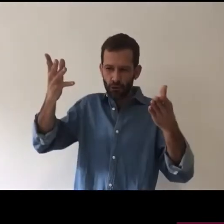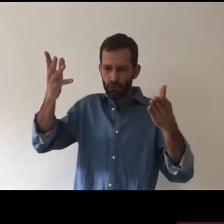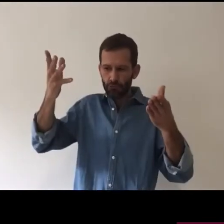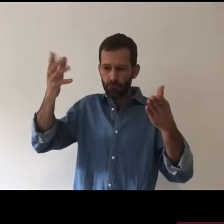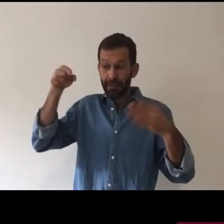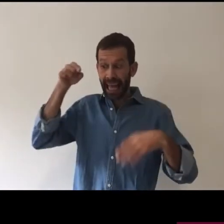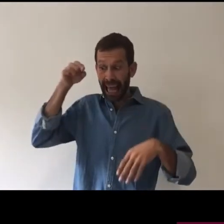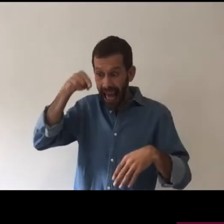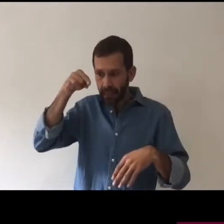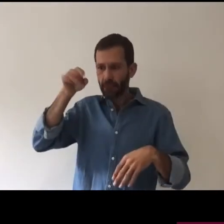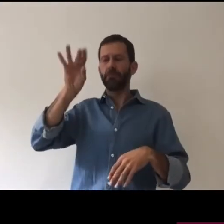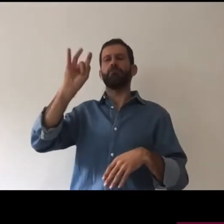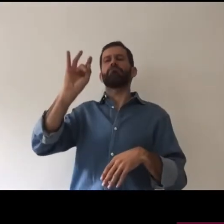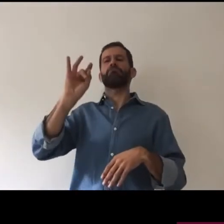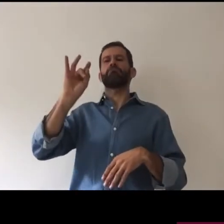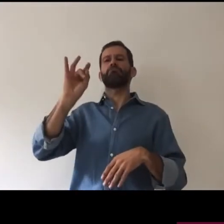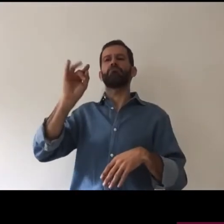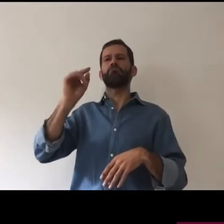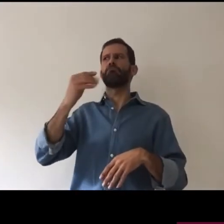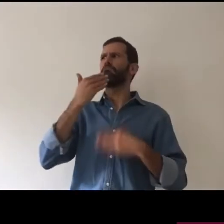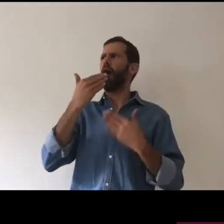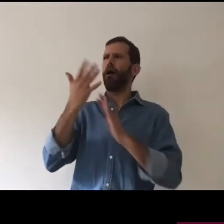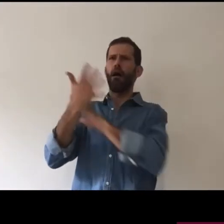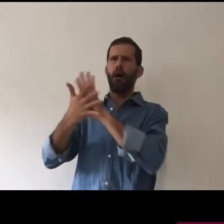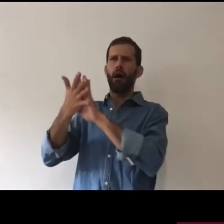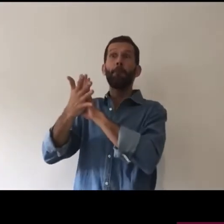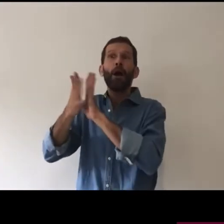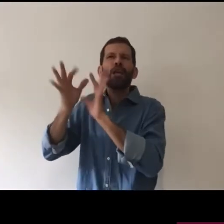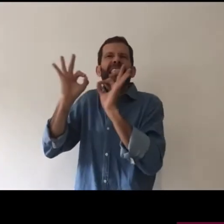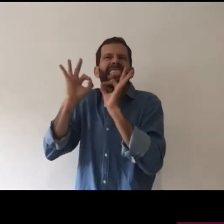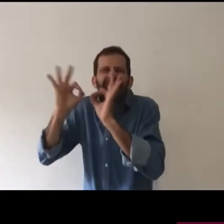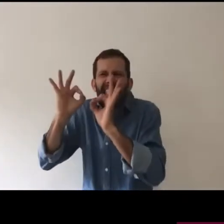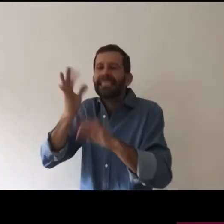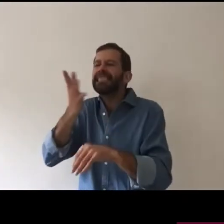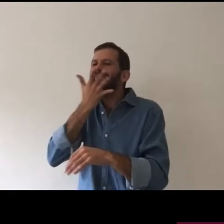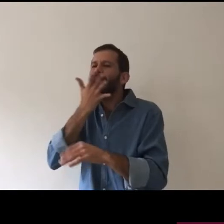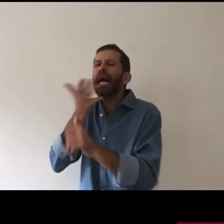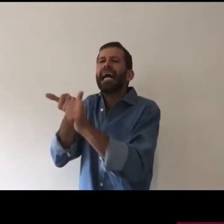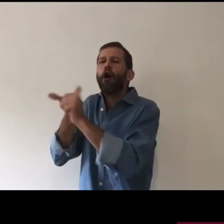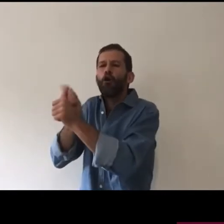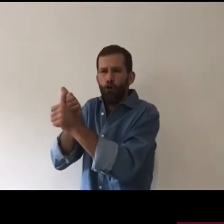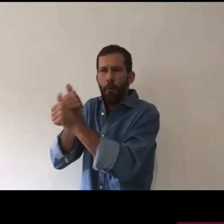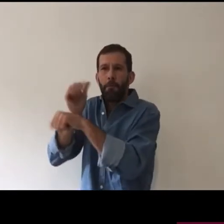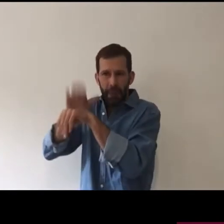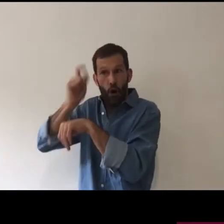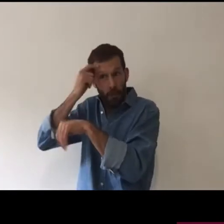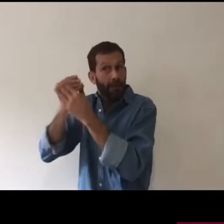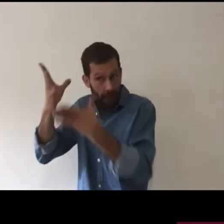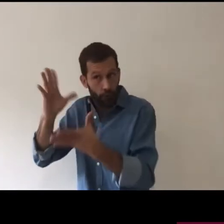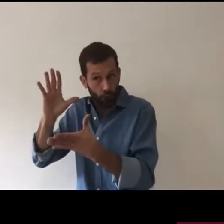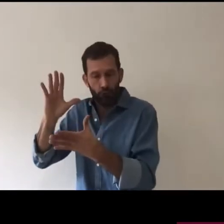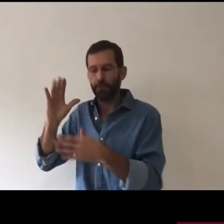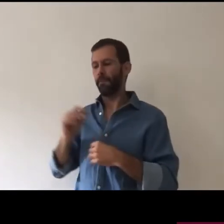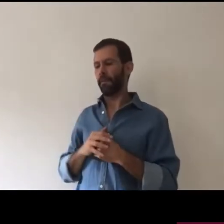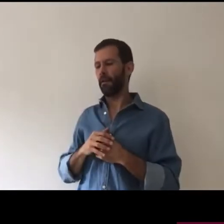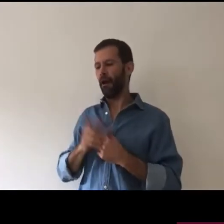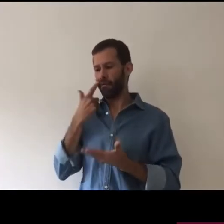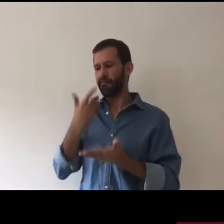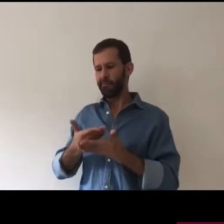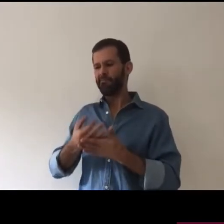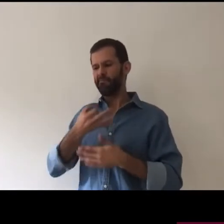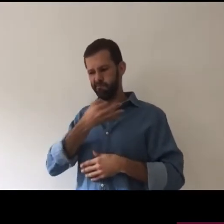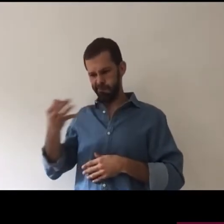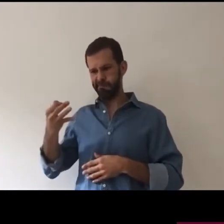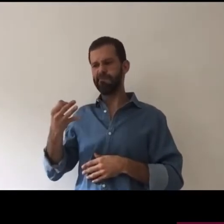aprendizaje de conceptos abstractos, hemos visto que la lengua de signos efectivamente es muy